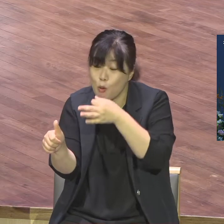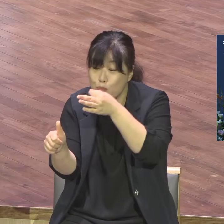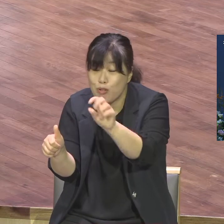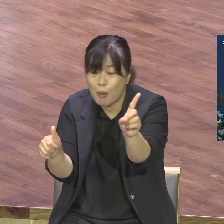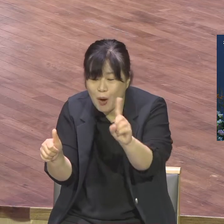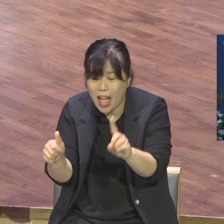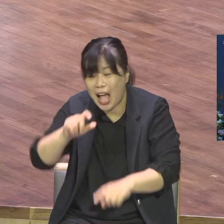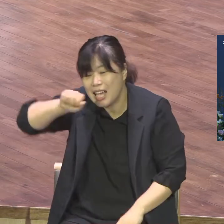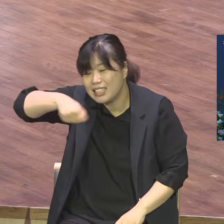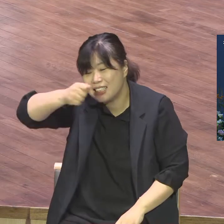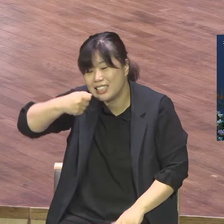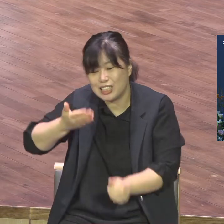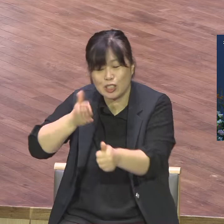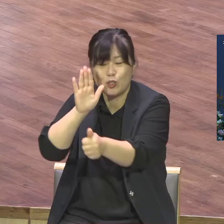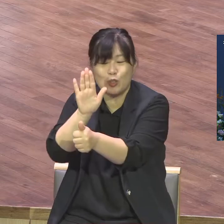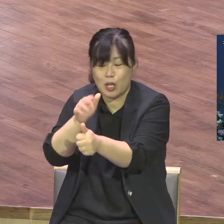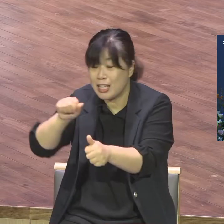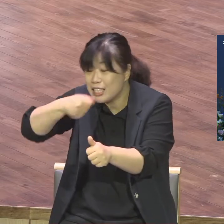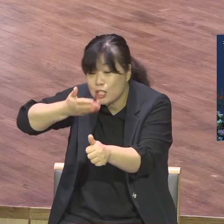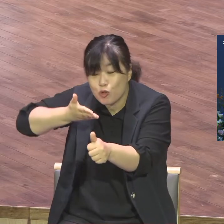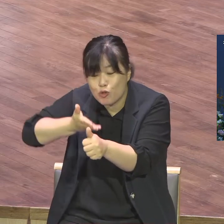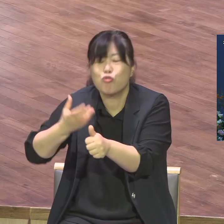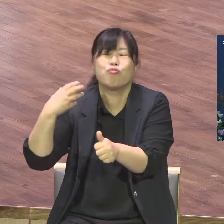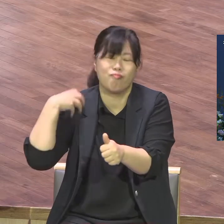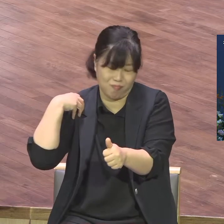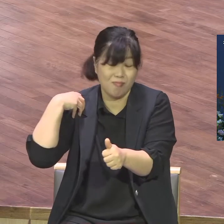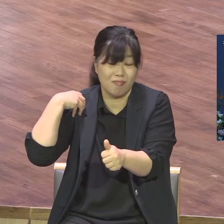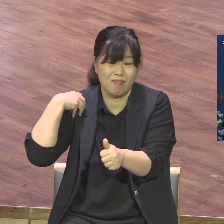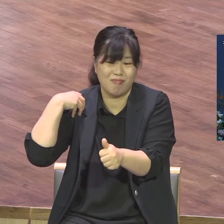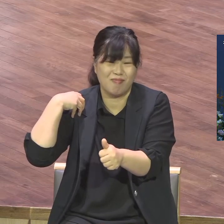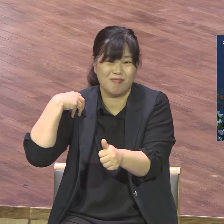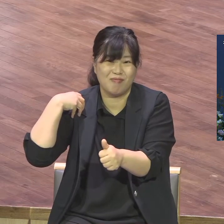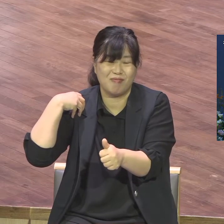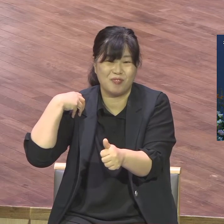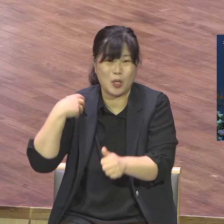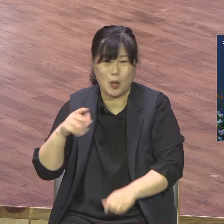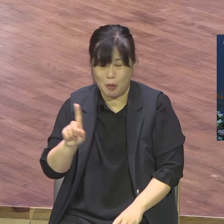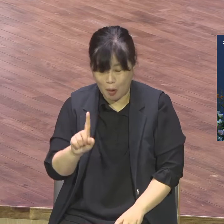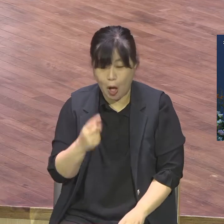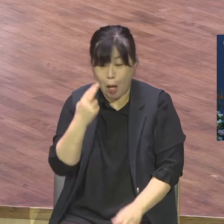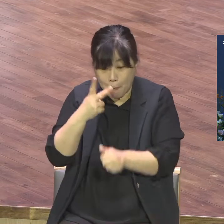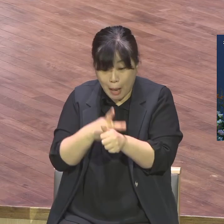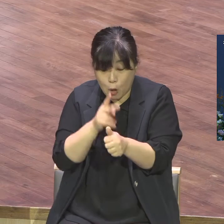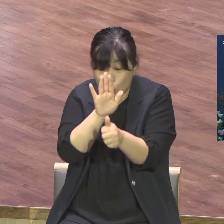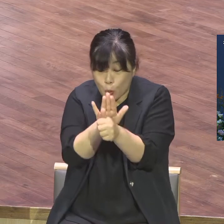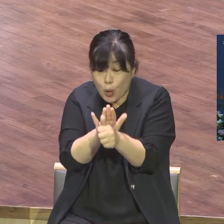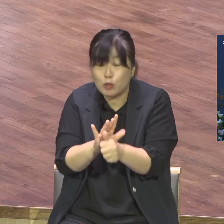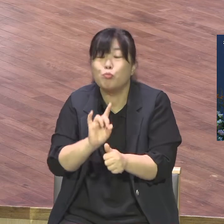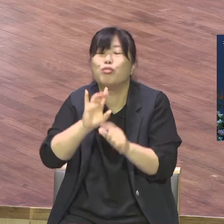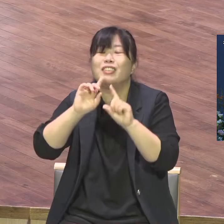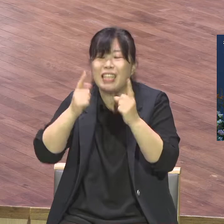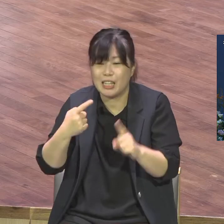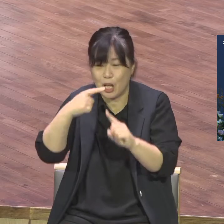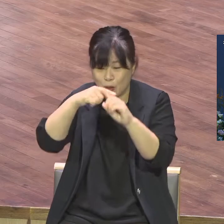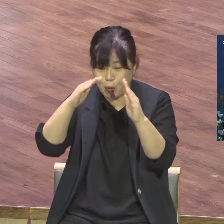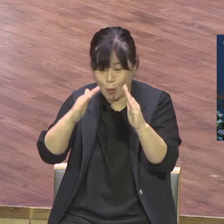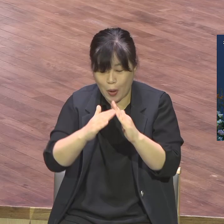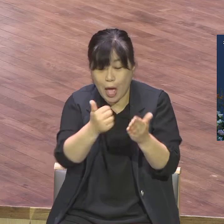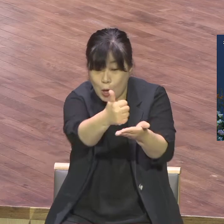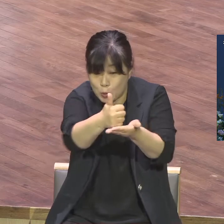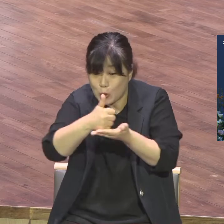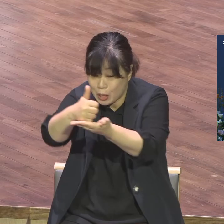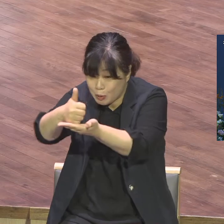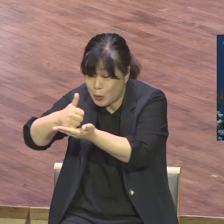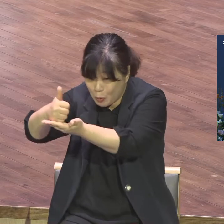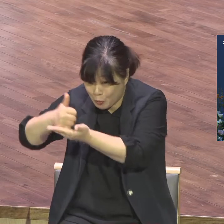바울의 복음 사역을 뿐만 아니라 교회를 방문하는 전도자들을 환대하고 대접하고 식주인적가를 다 감당할 정도로